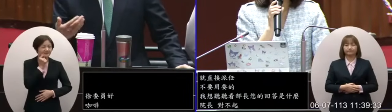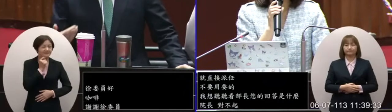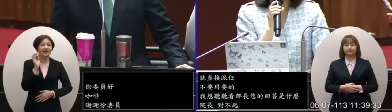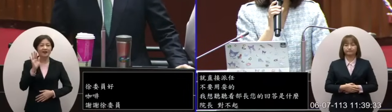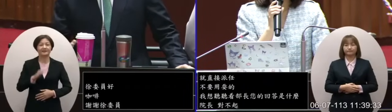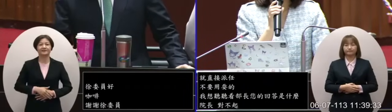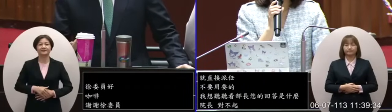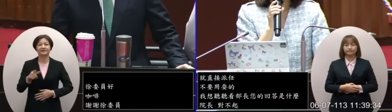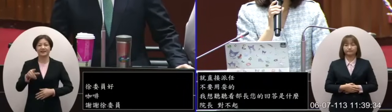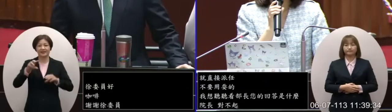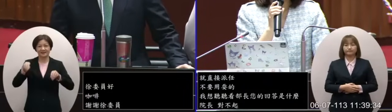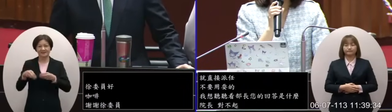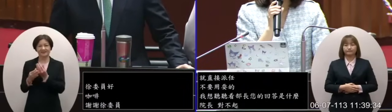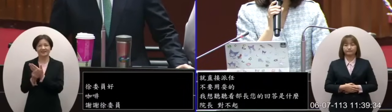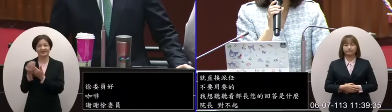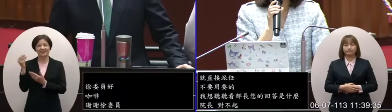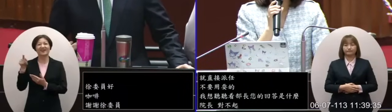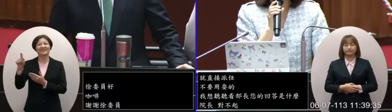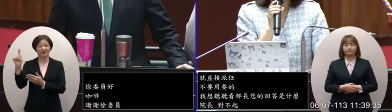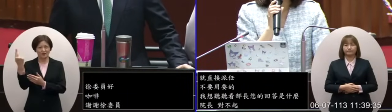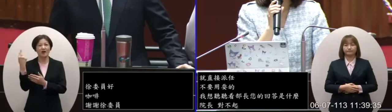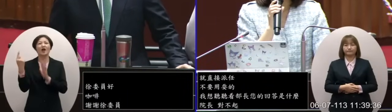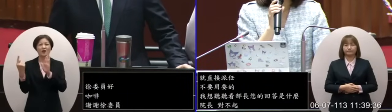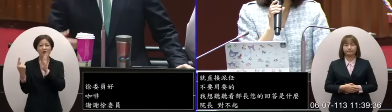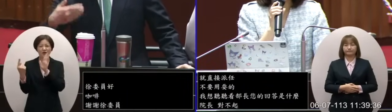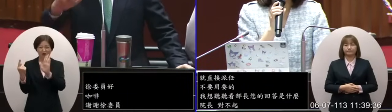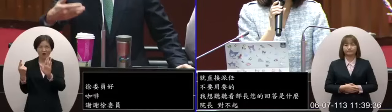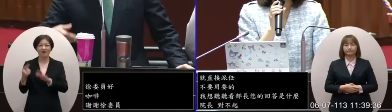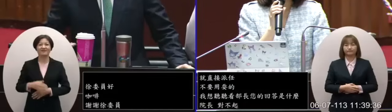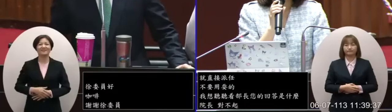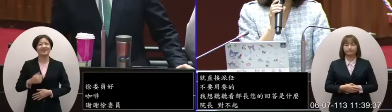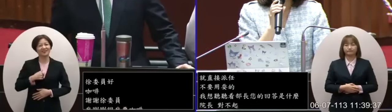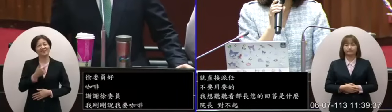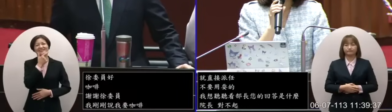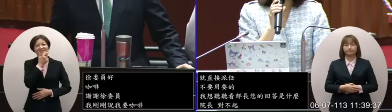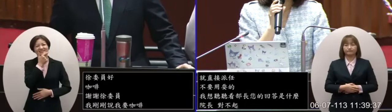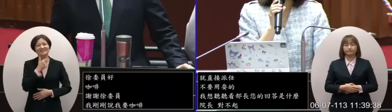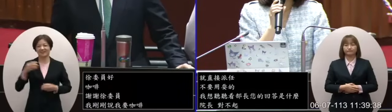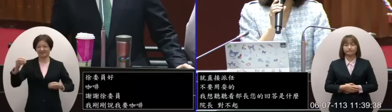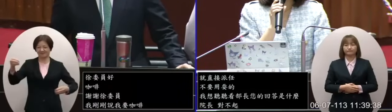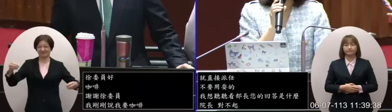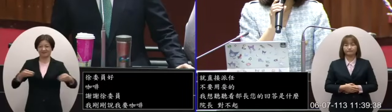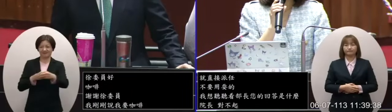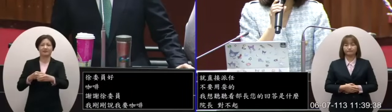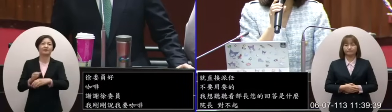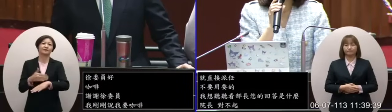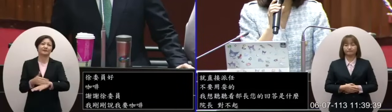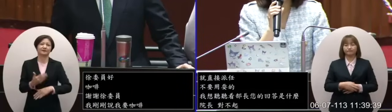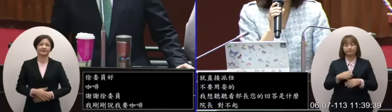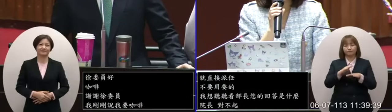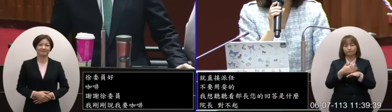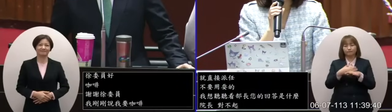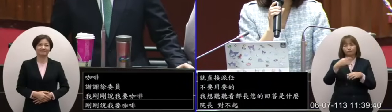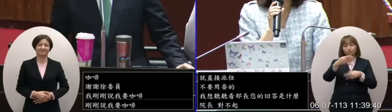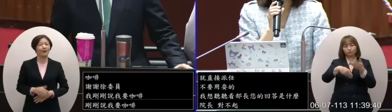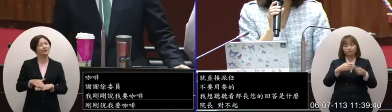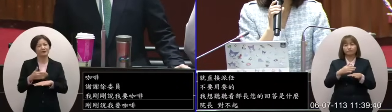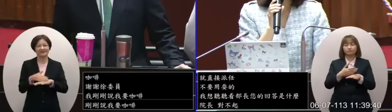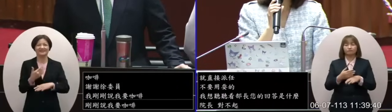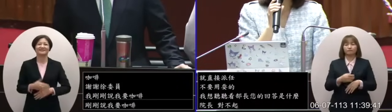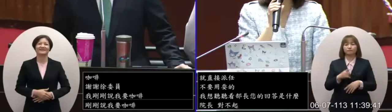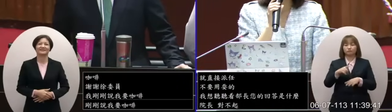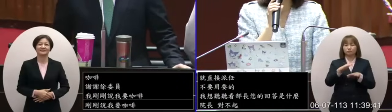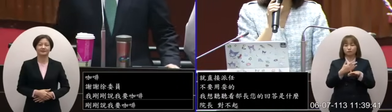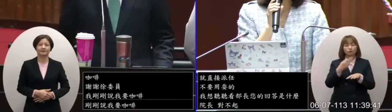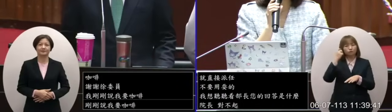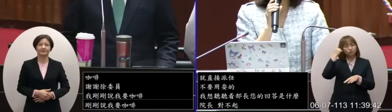嗯， 你给我的是茶，有你的理由，我都笑纳，我也不会跟你换回来。 你不会跟我换回来，那